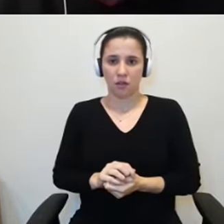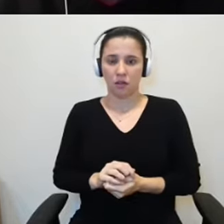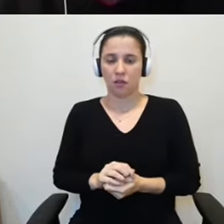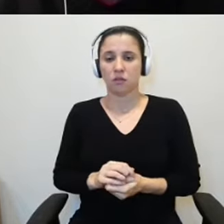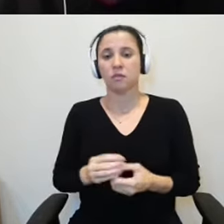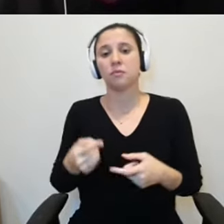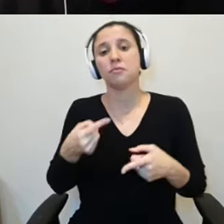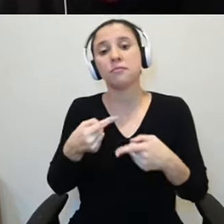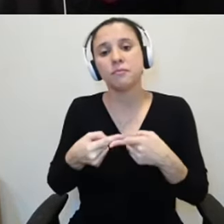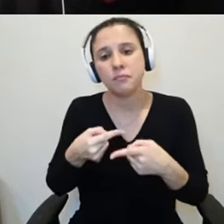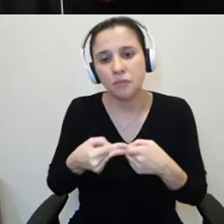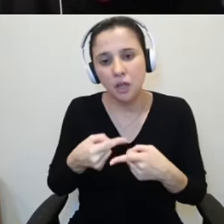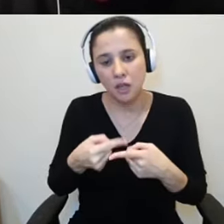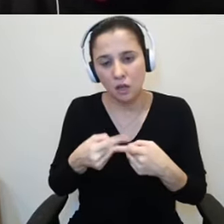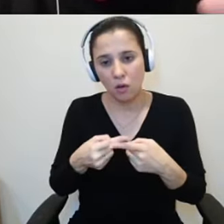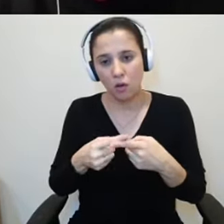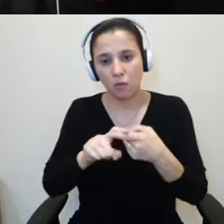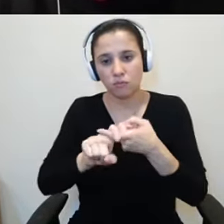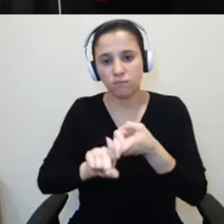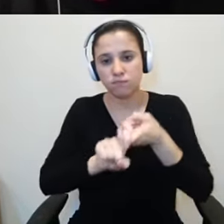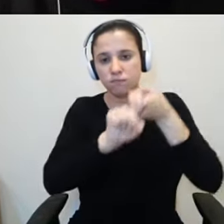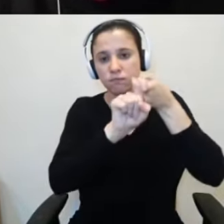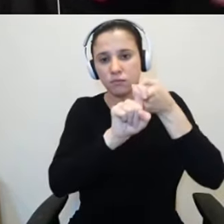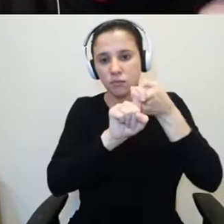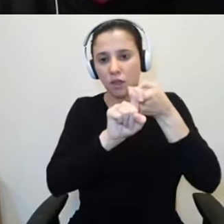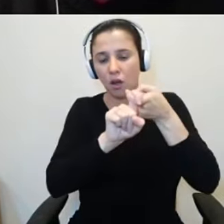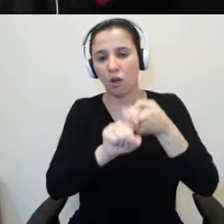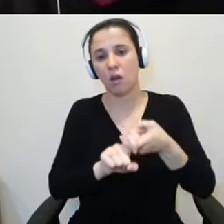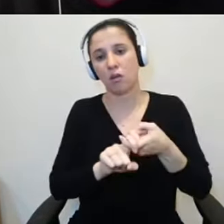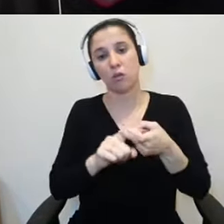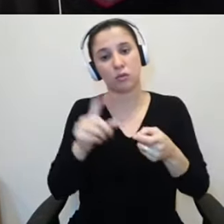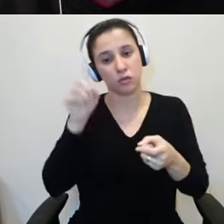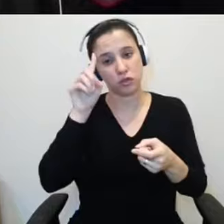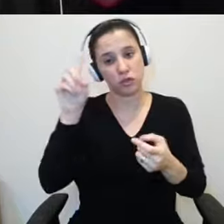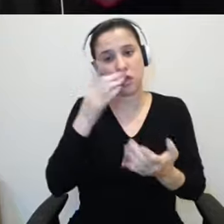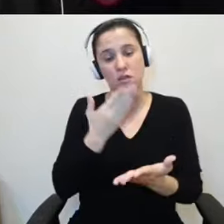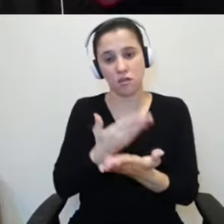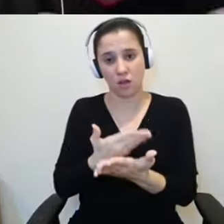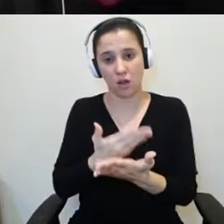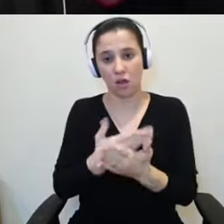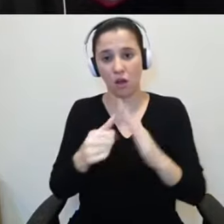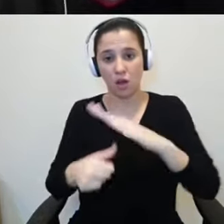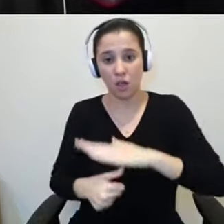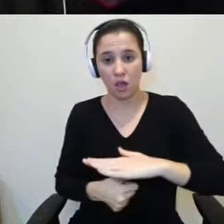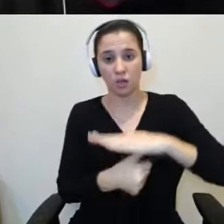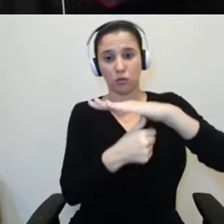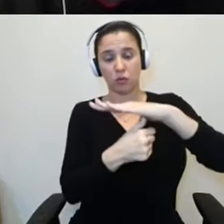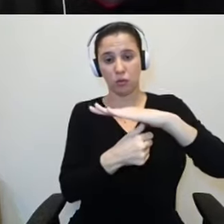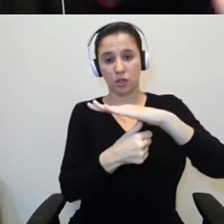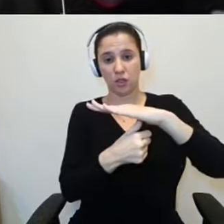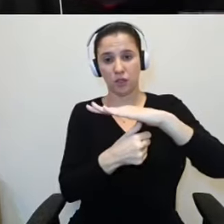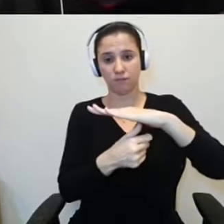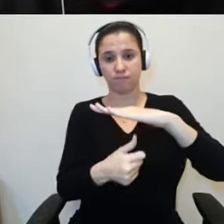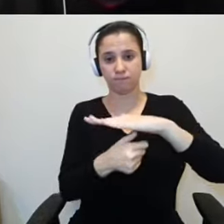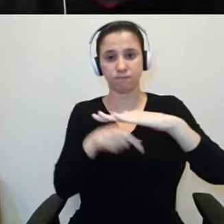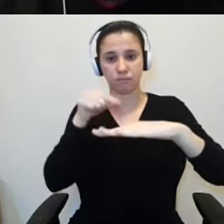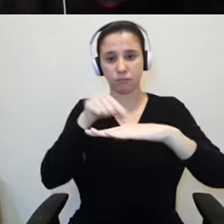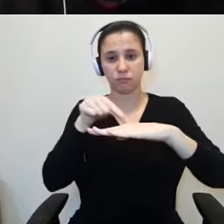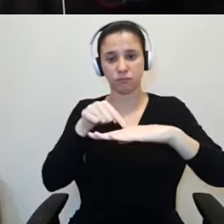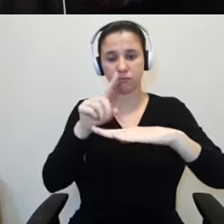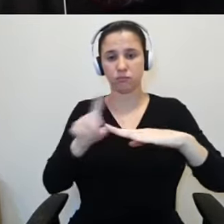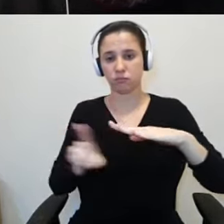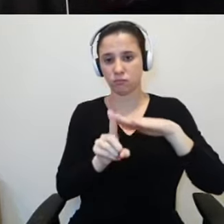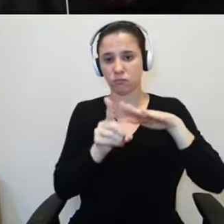pela reitoria. Então, a partir do momento em que a reitoria tomou essa decisão centralizada, os campos não tinham mais essa autonomia para